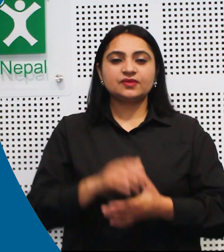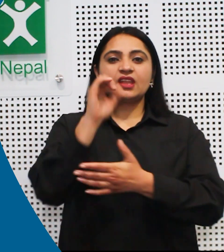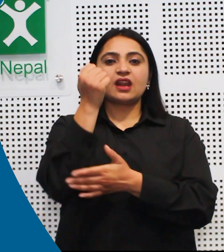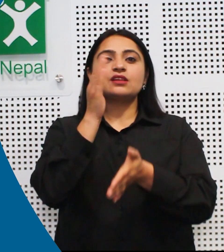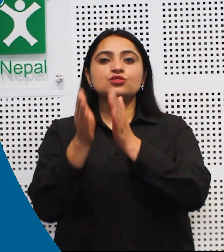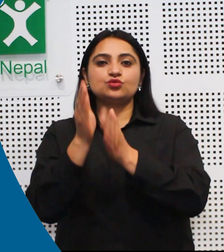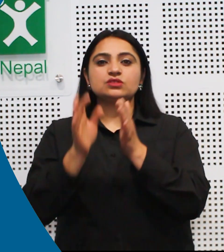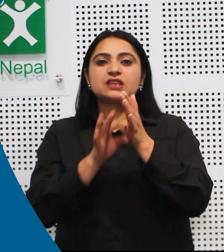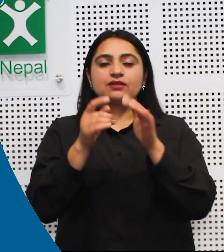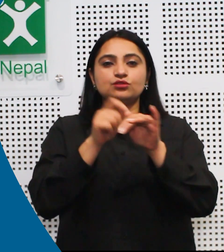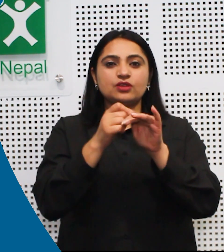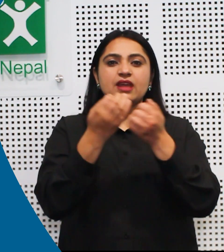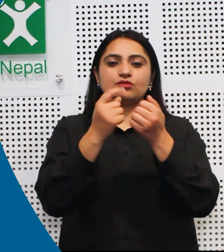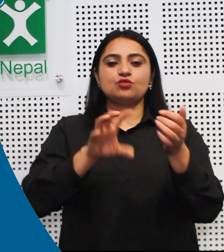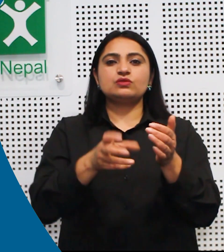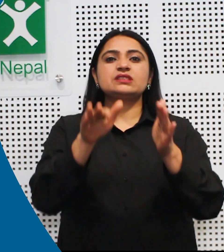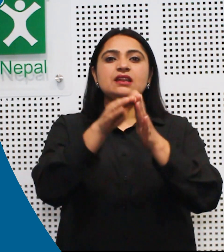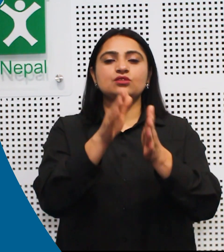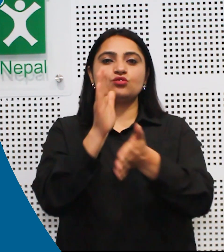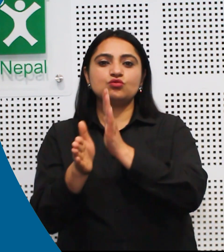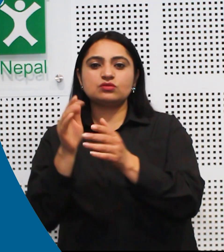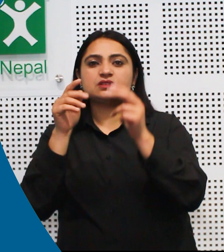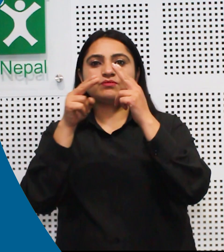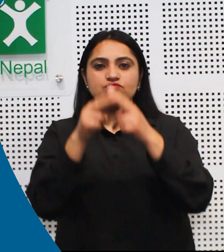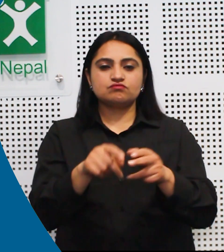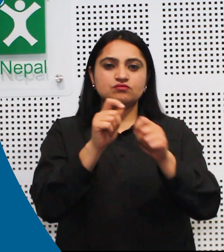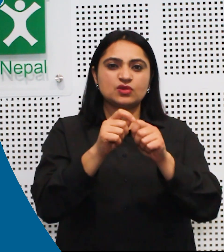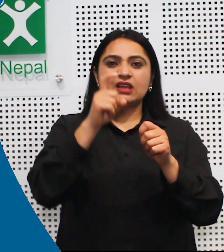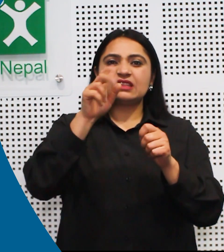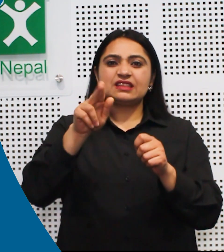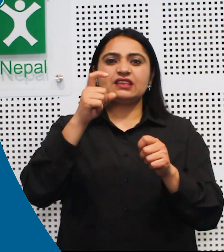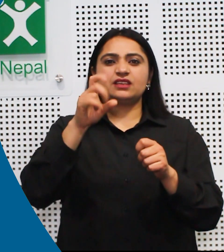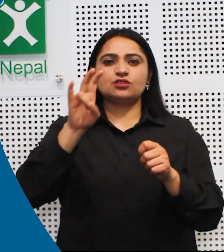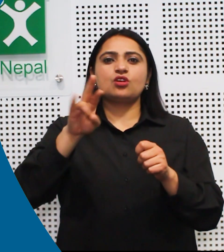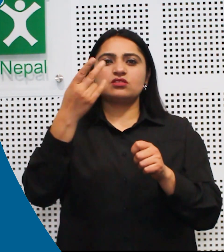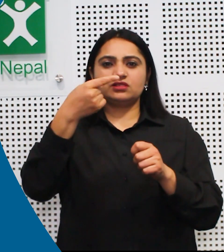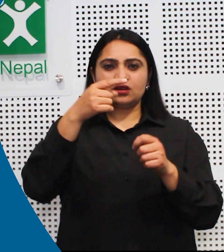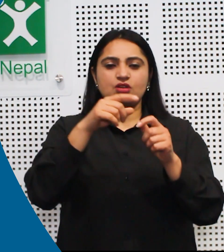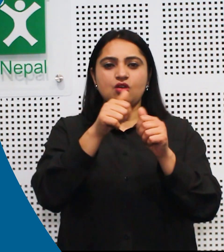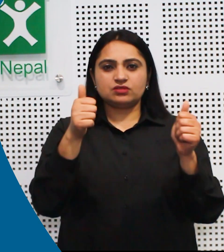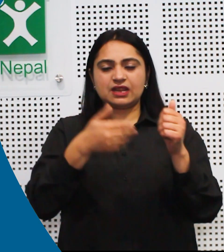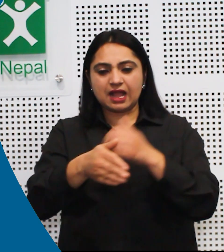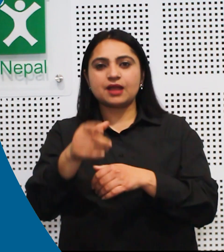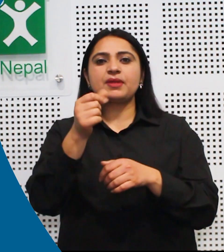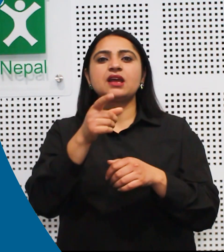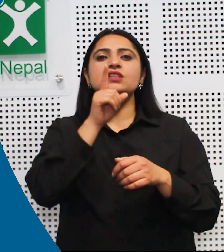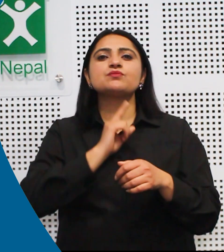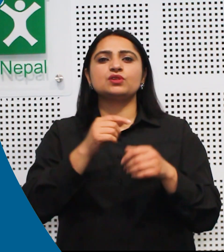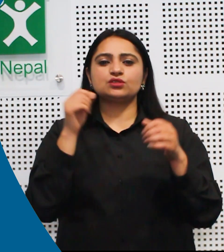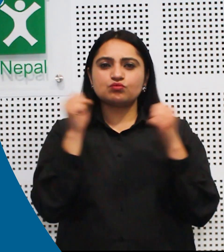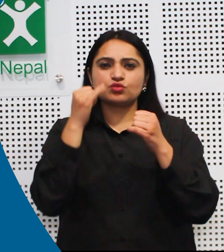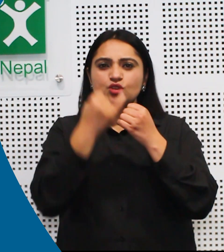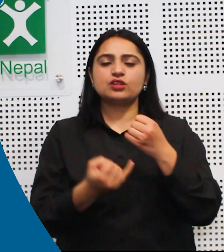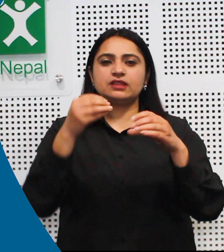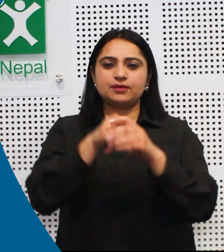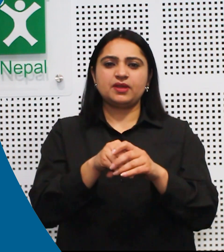राष्ट्रिय योजना आयोगले तयार पारेको स्थानीय तहको योजना तर्जुमा दिग्दर्शनका अनुसार आगामी आर्थिक वर्षको लागि पुस